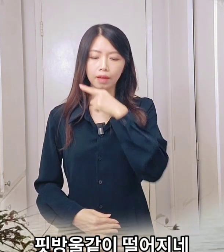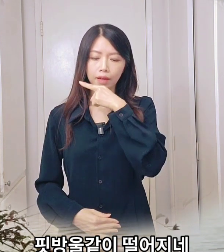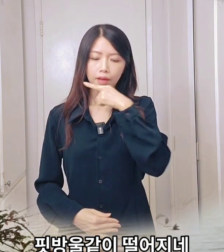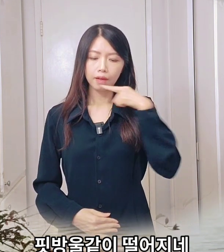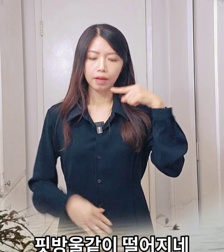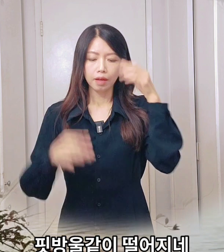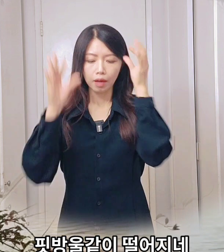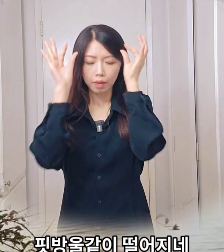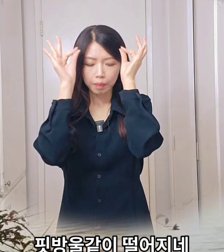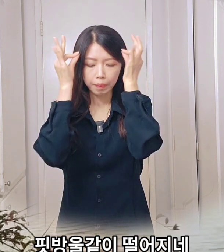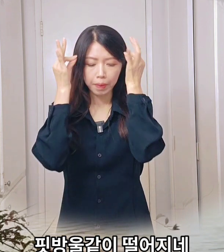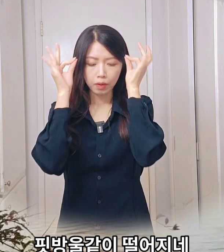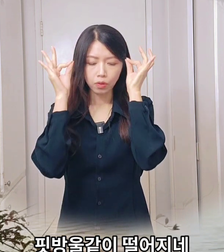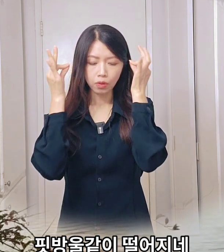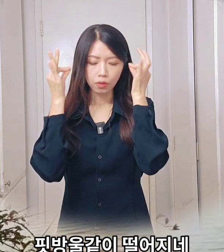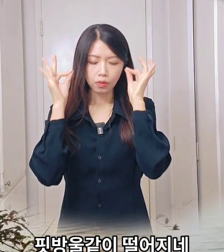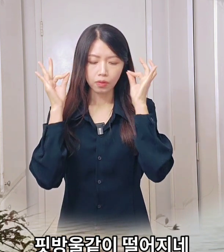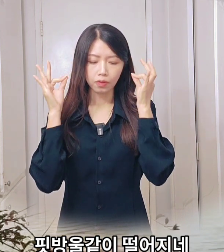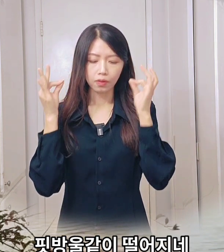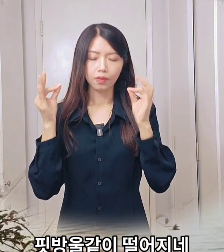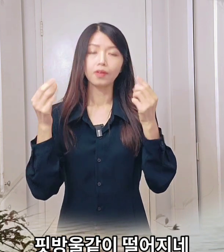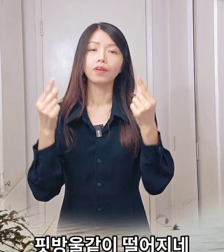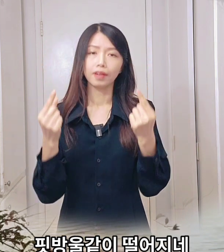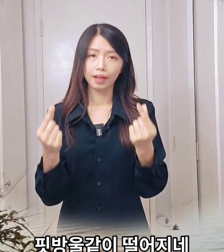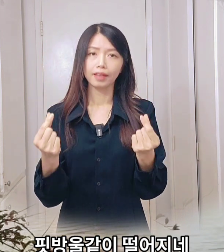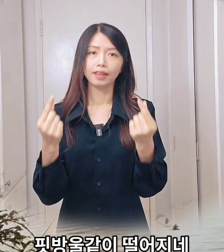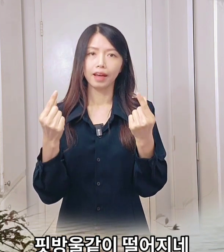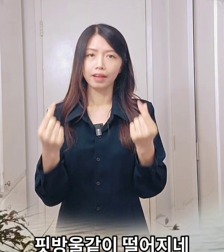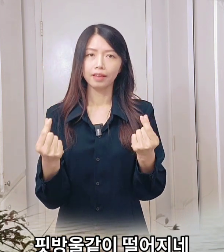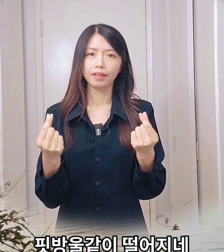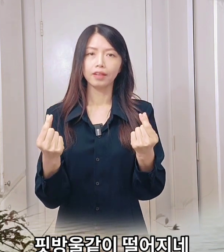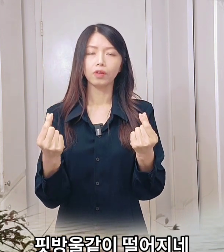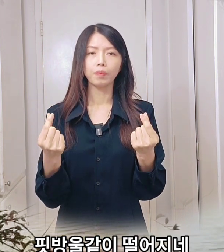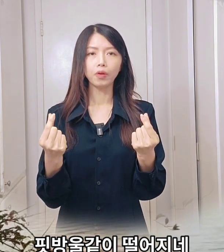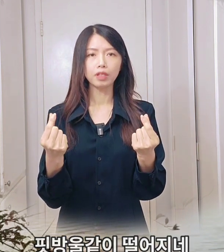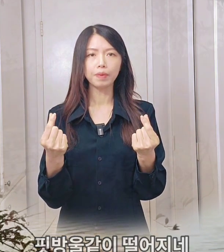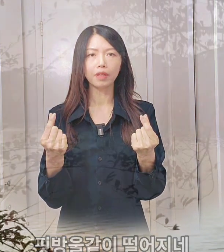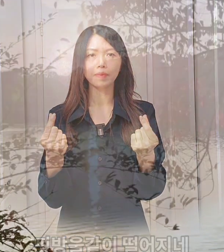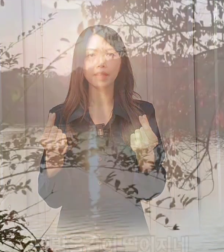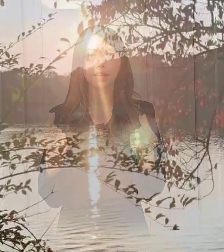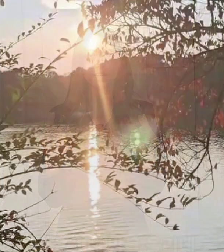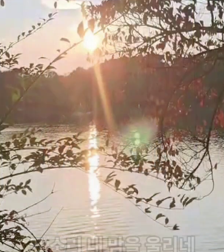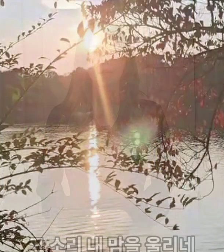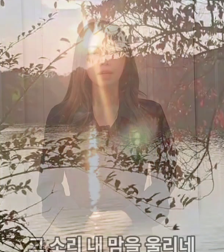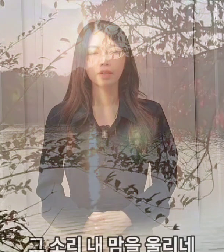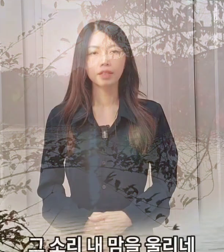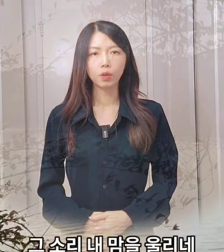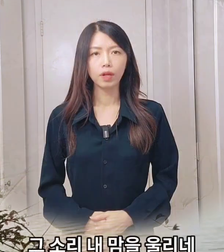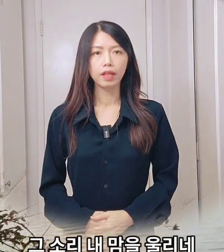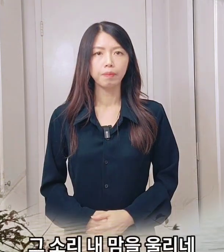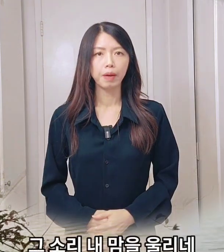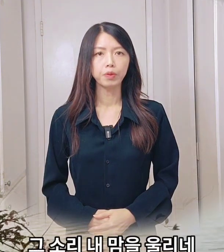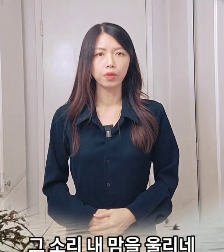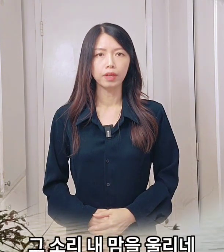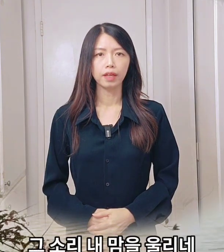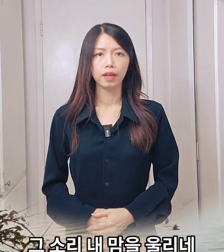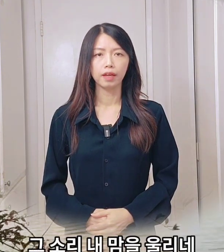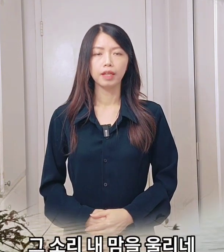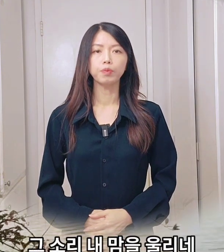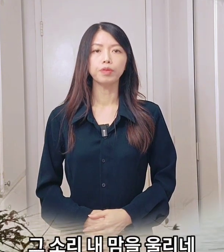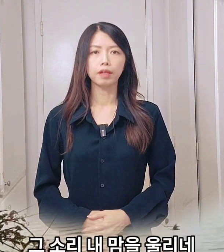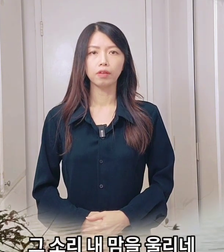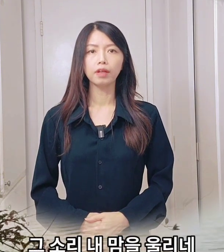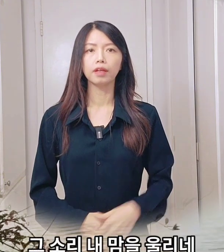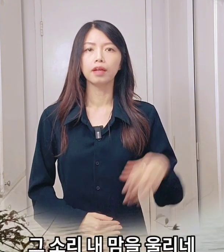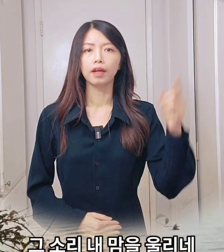됩니다. 핏방울 같다. 이렇게 표현하시면 됩니다. 그 소리 내 맘을 울리네.